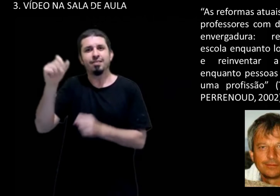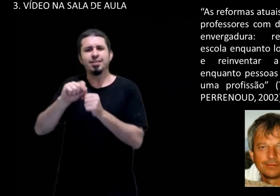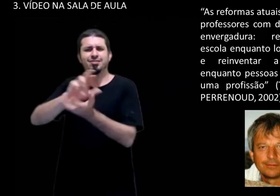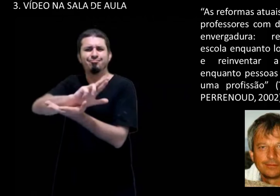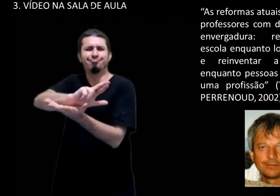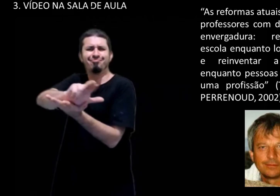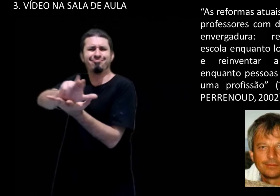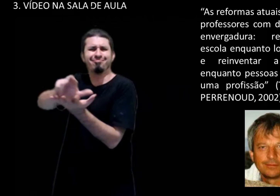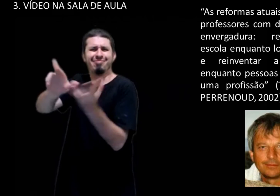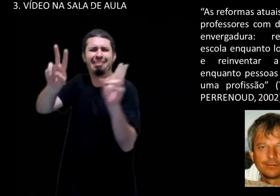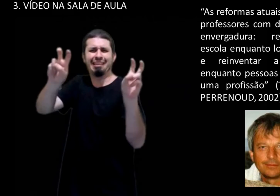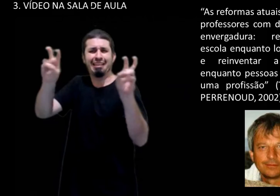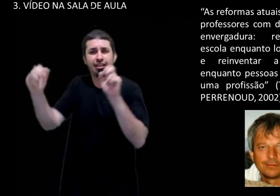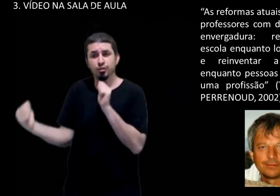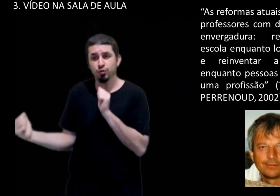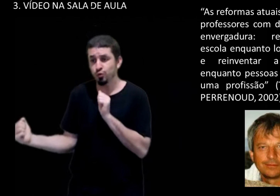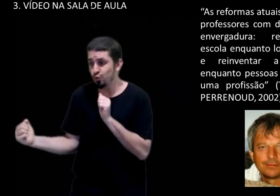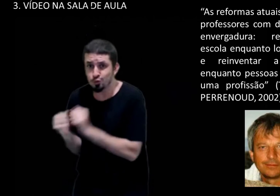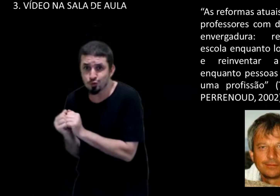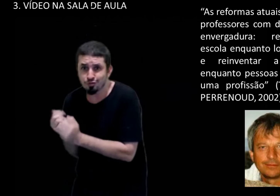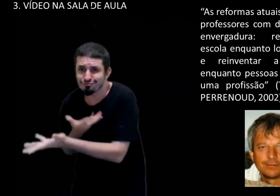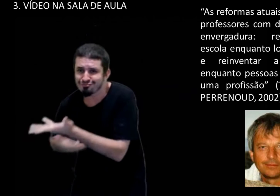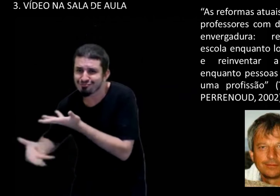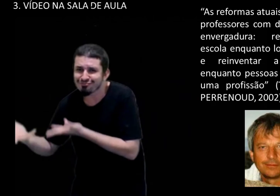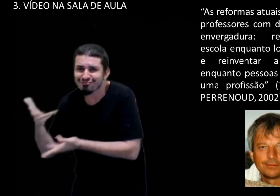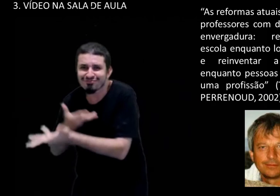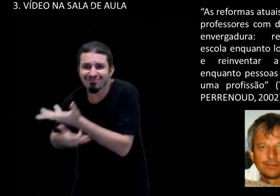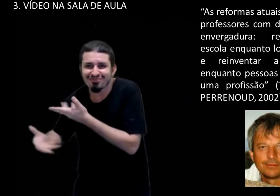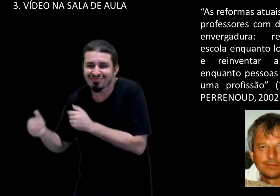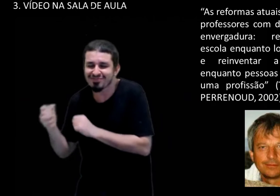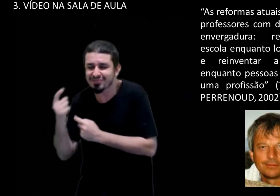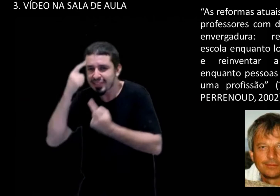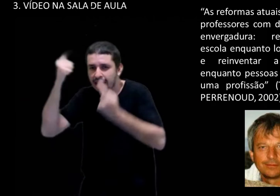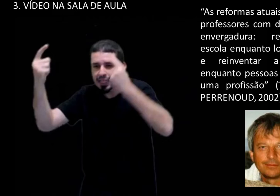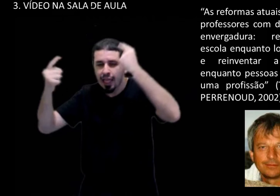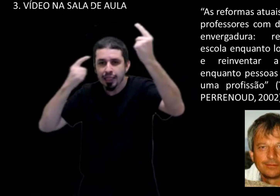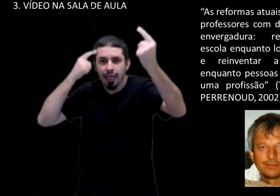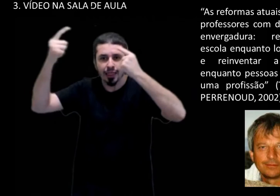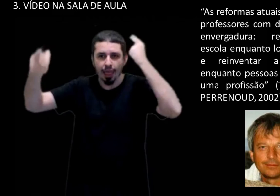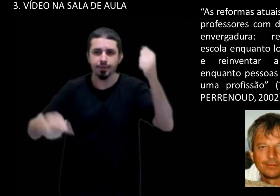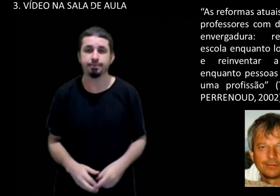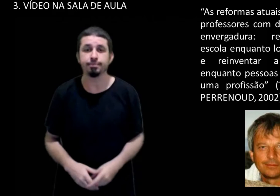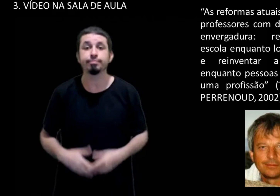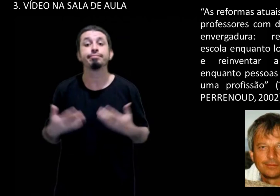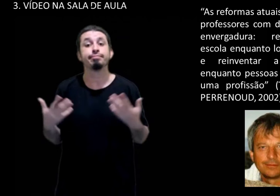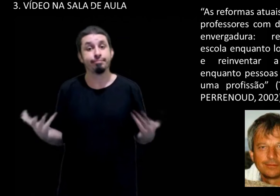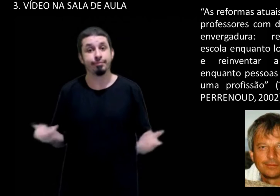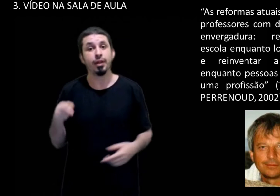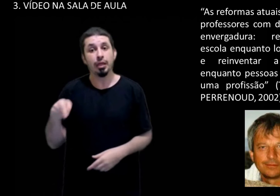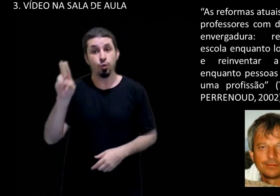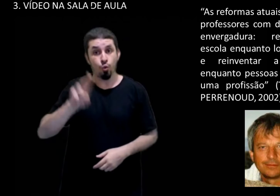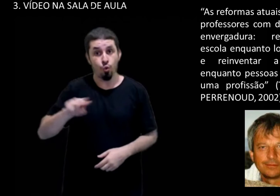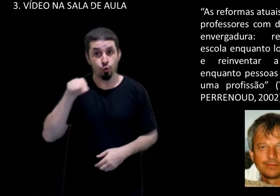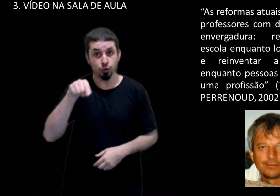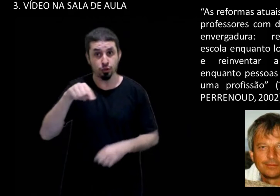de utilização do software Windows Movie Maker, emerge como um desafio aos professores, no sentido